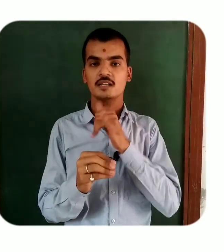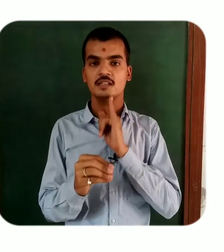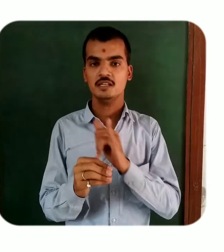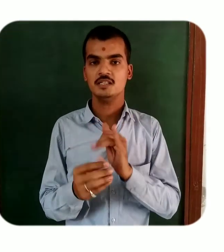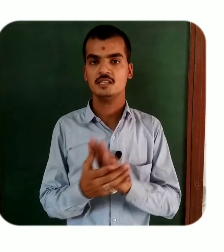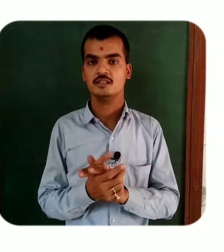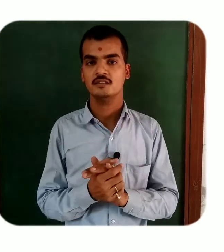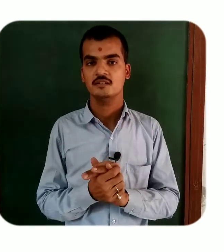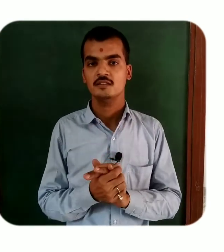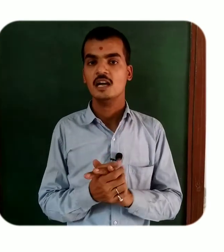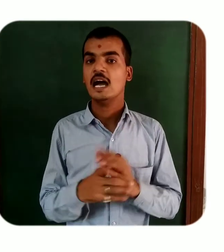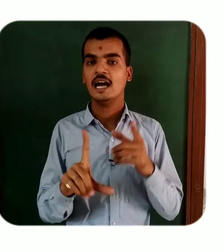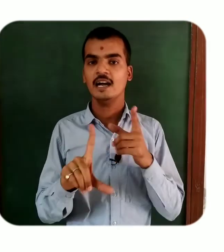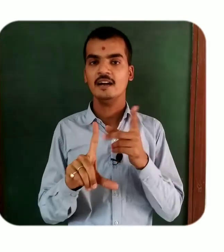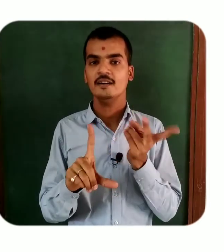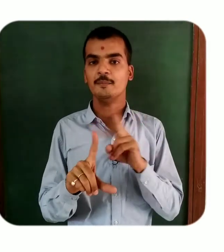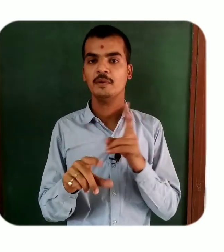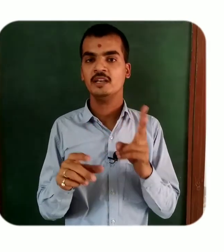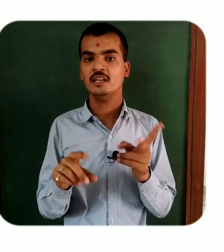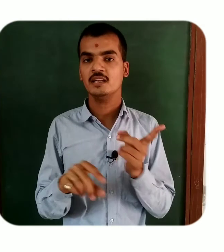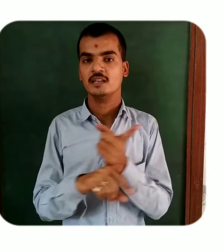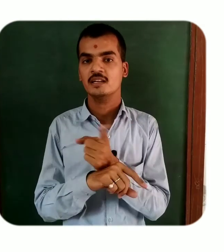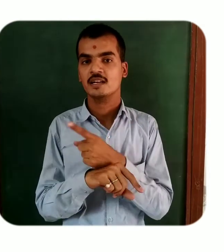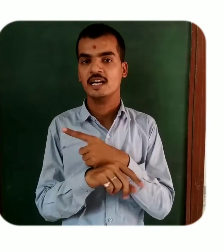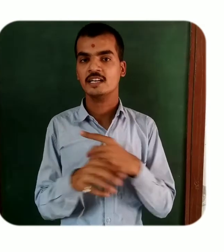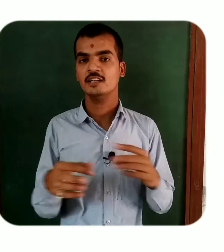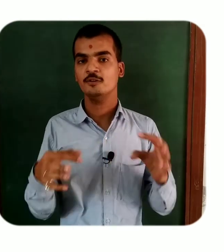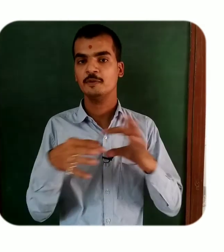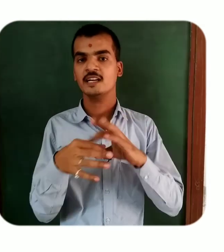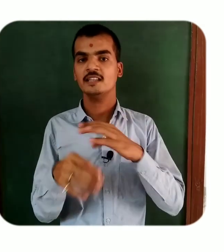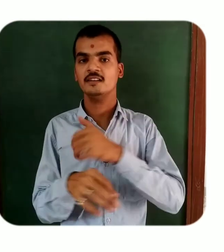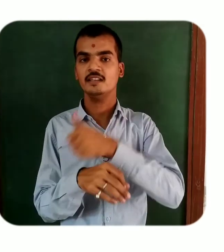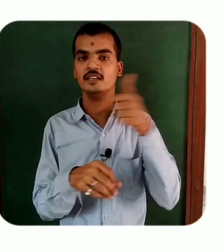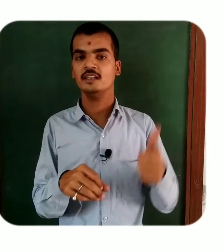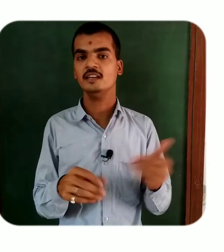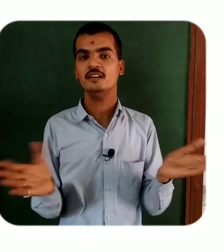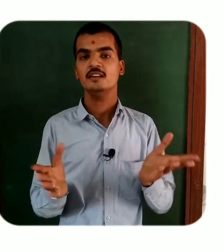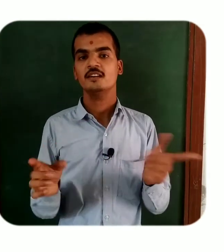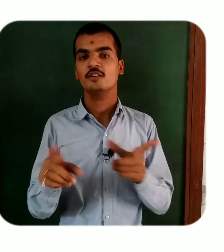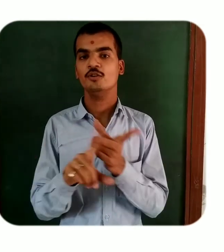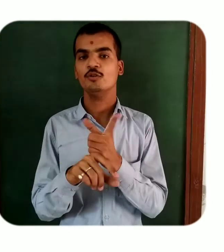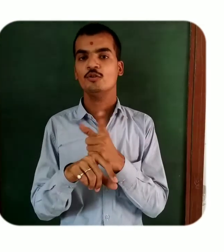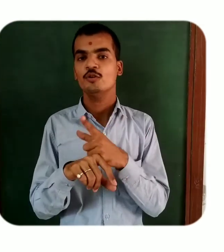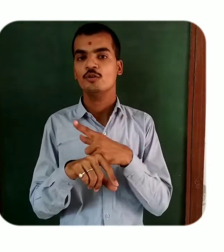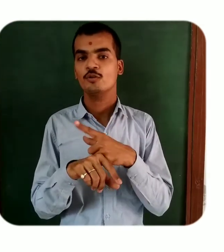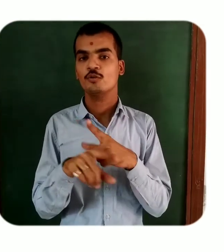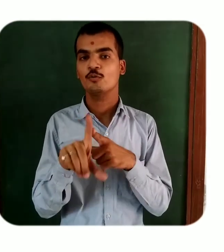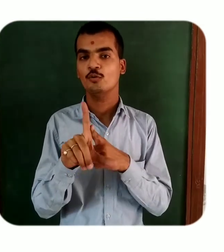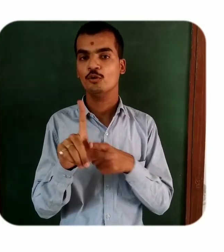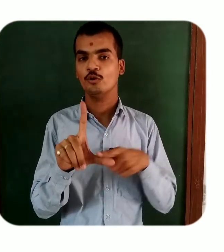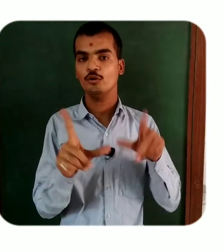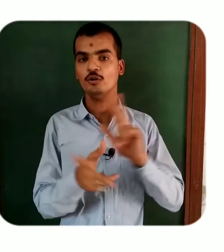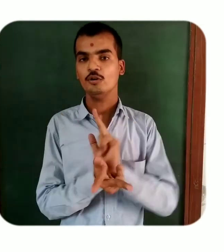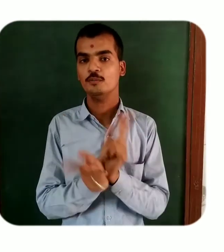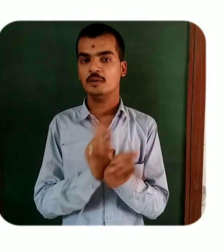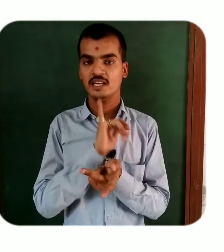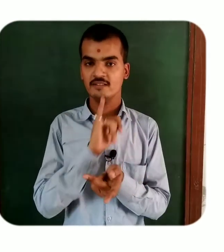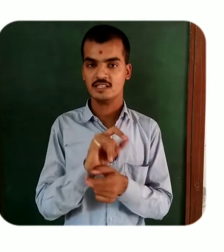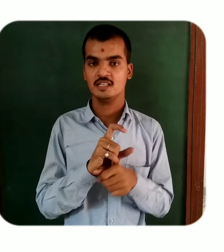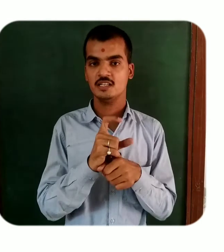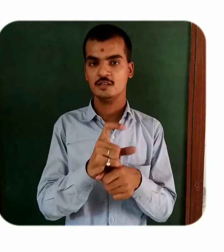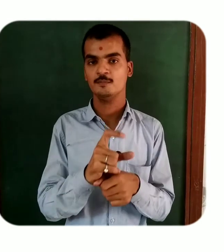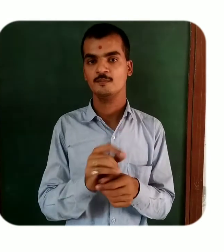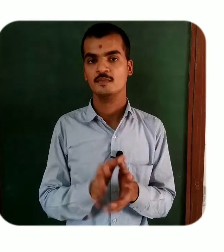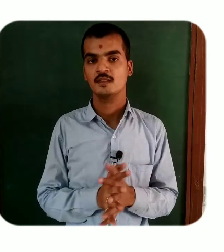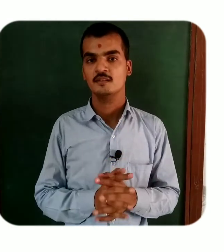3 અને 10 થઈ છે. આ બંને કાંટાઓ ભેગા થઈને કયો ખૂણો